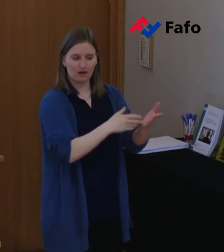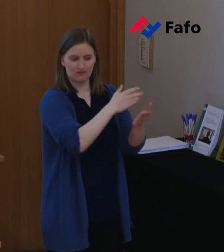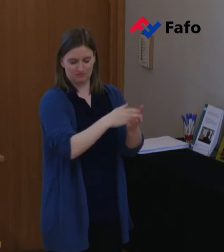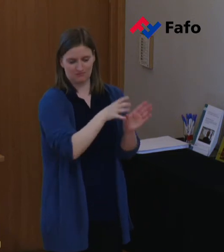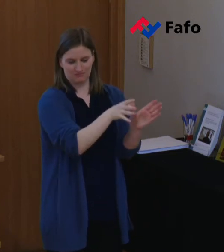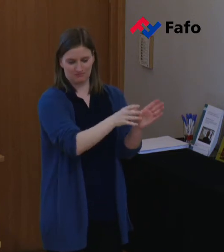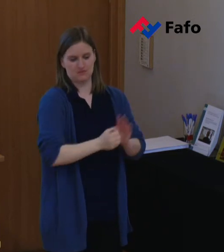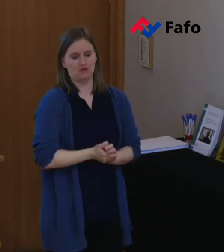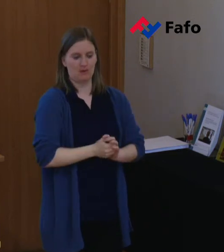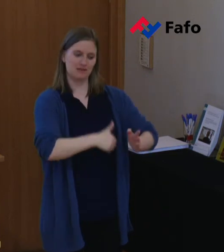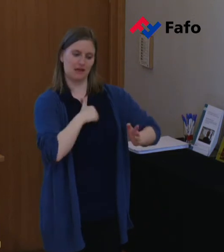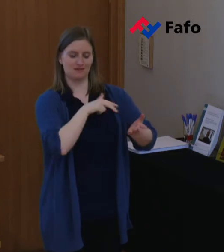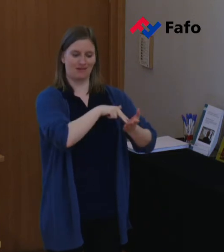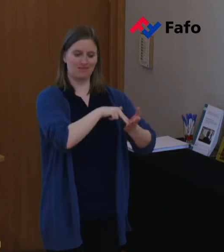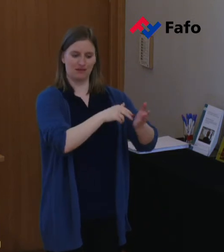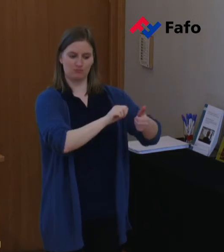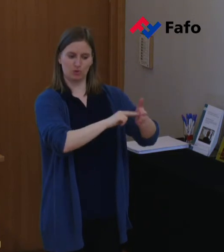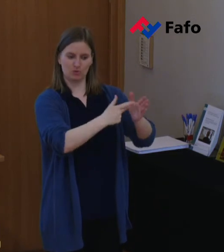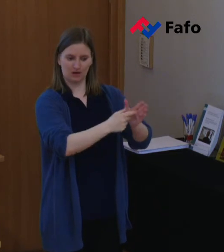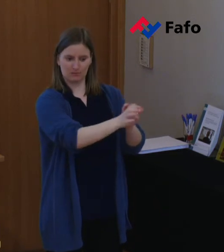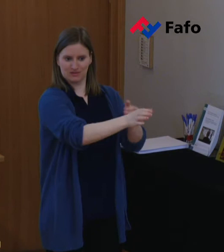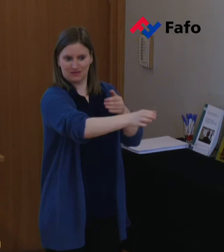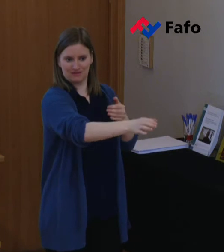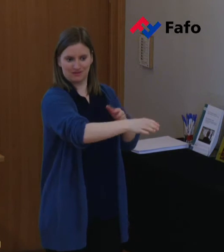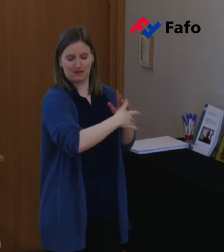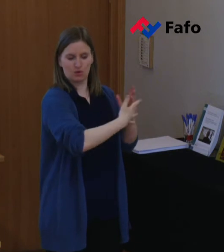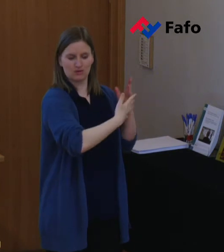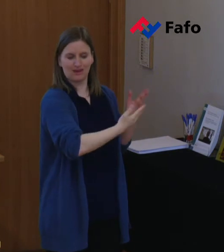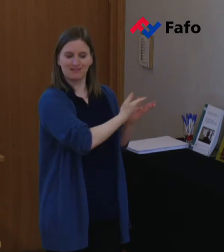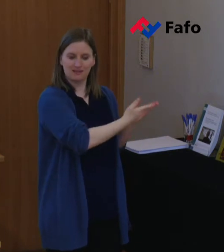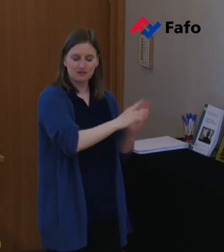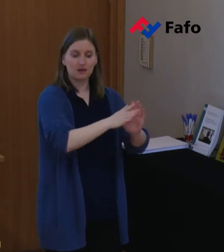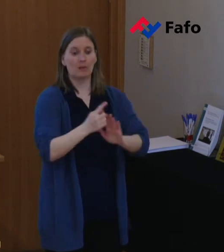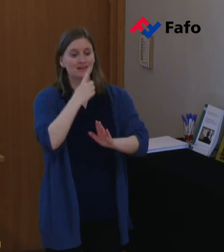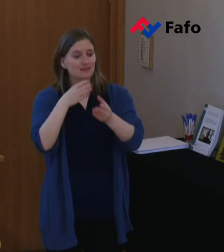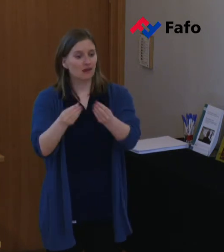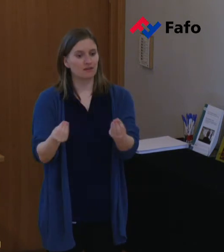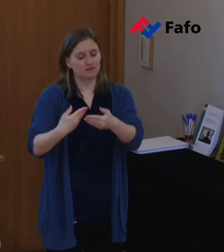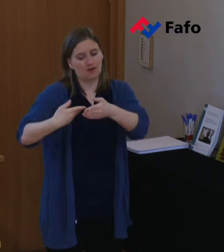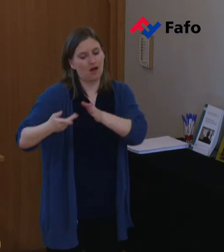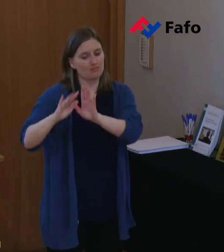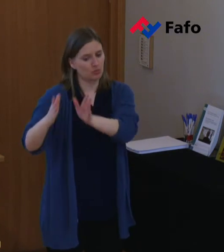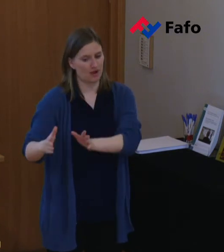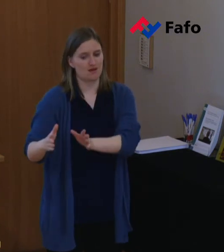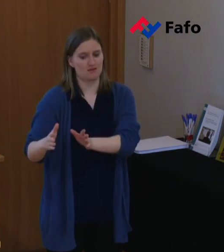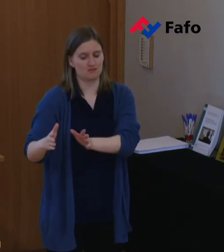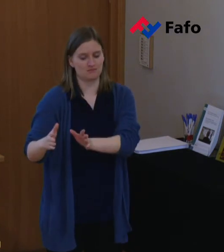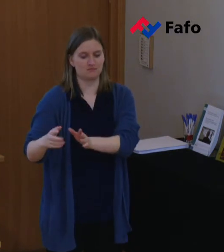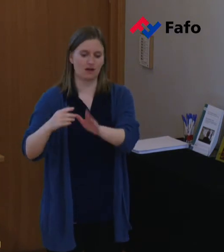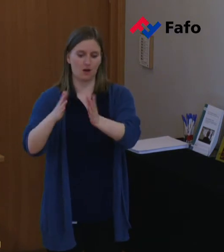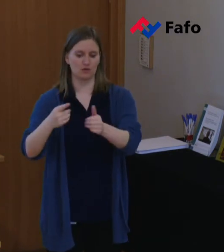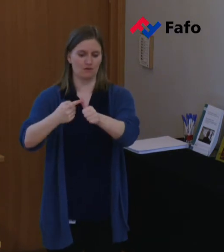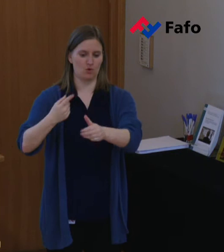men altså et helt selvstendig prosjekt på siden av de ordinære tjenestene. I Sandnes har man valgt en annen modell, der Housing First-teamet